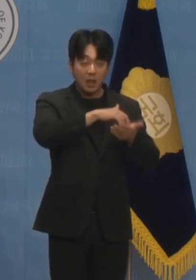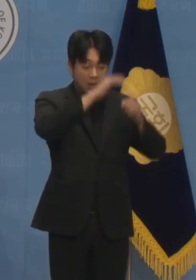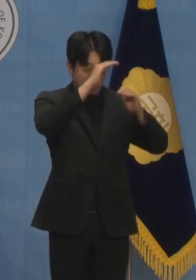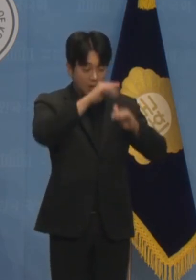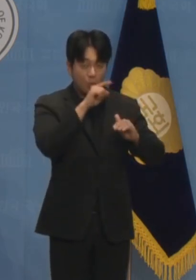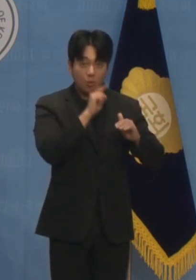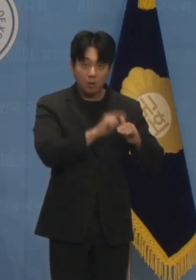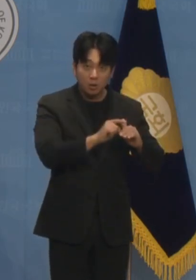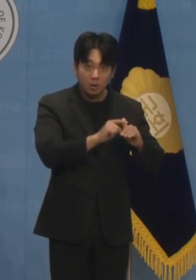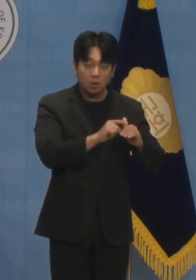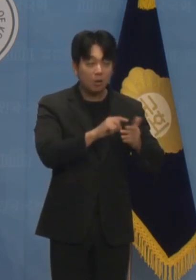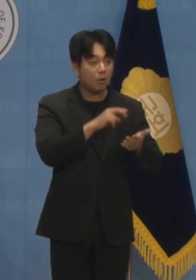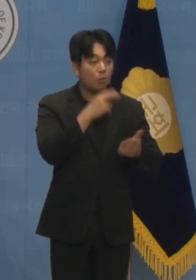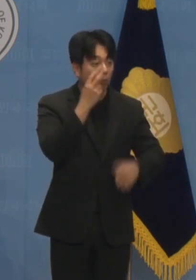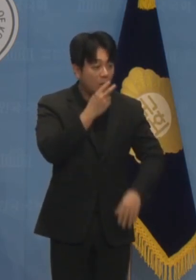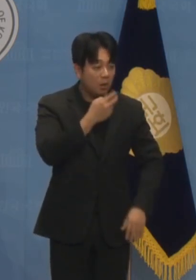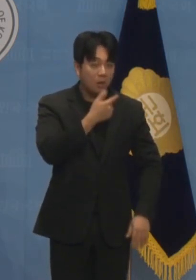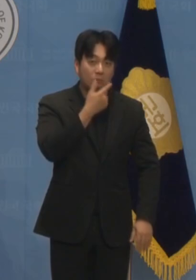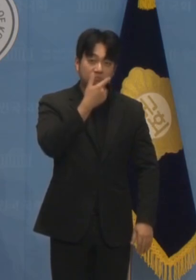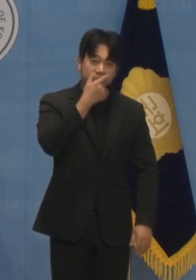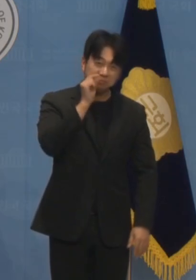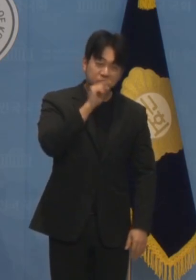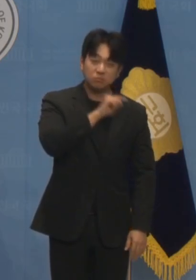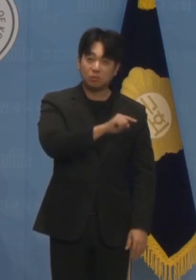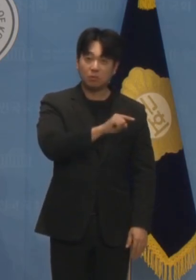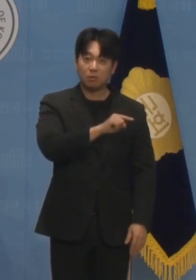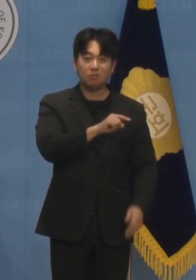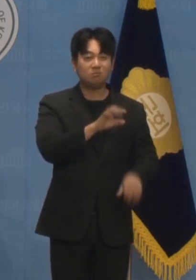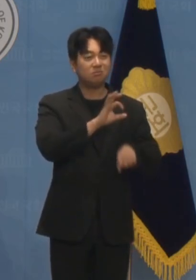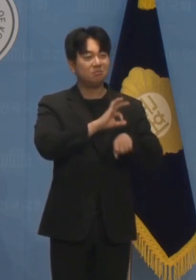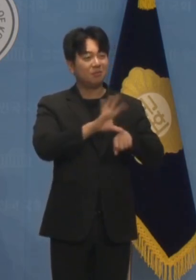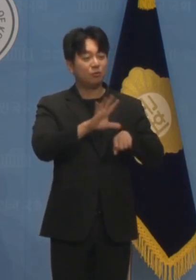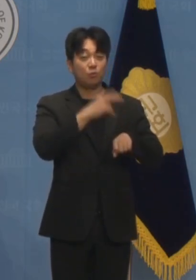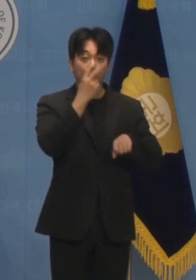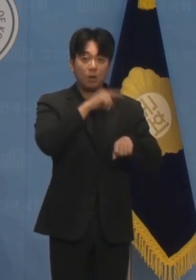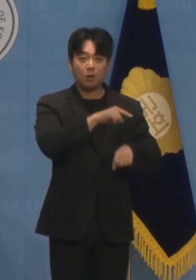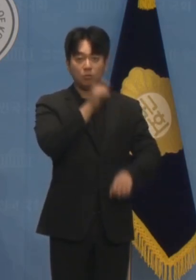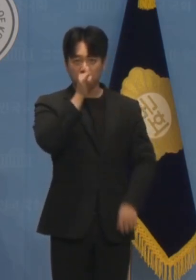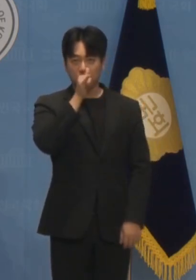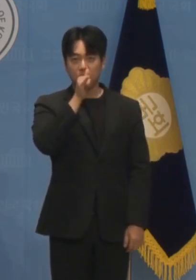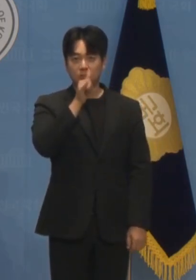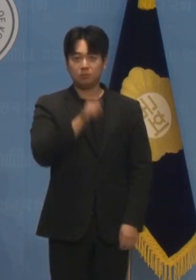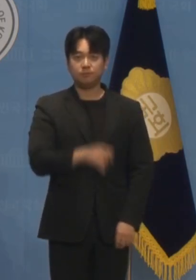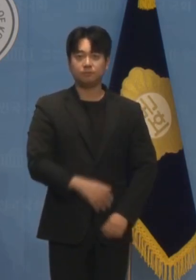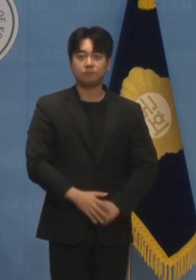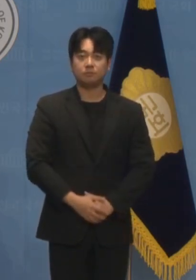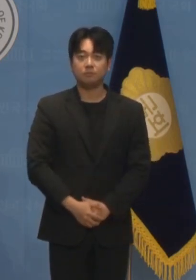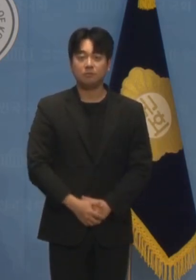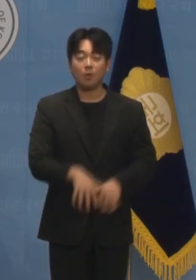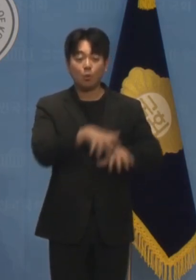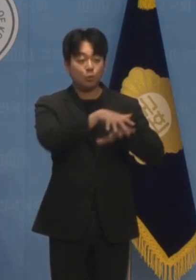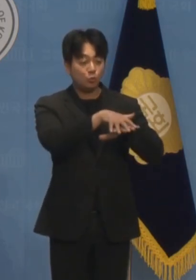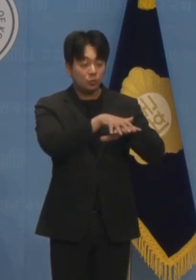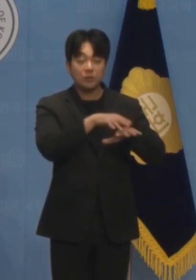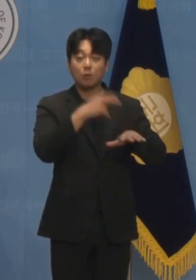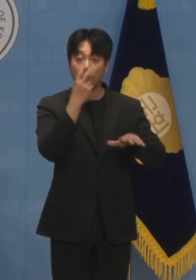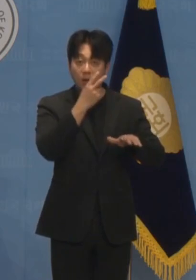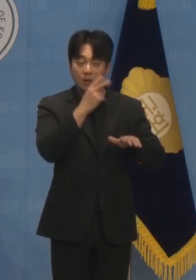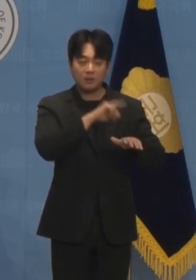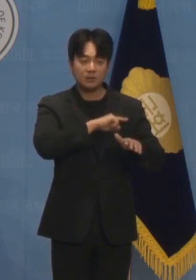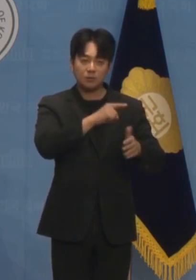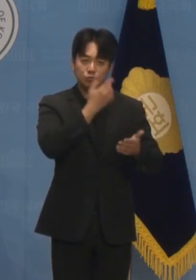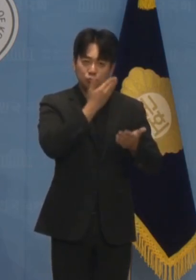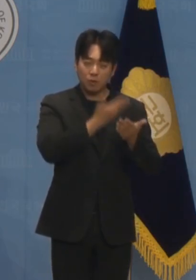계모임보다도 못하고 주먹구구식으로 이루어지고 있다는 것입니다. 먼저 조직관리의 가장